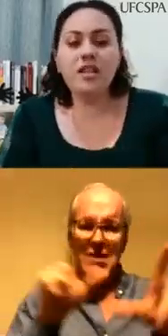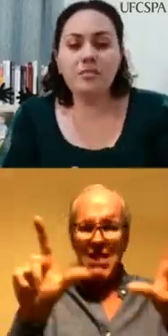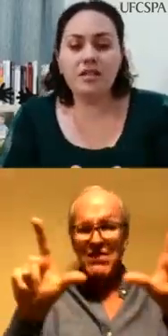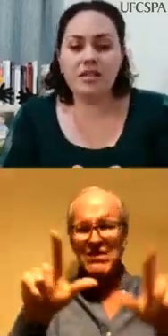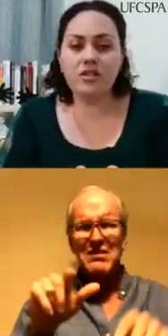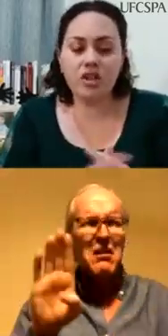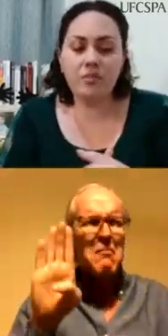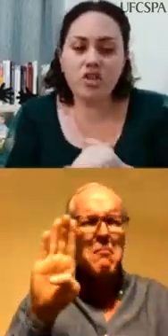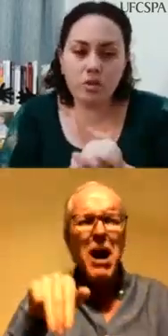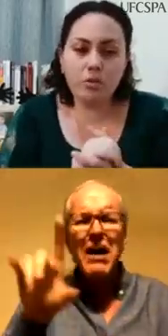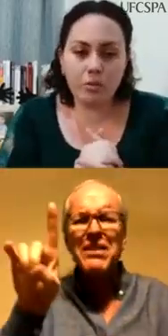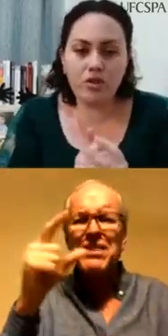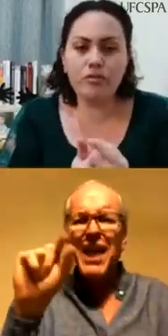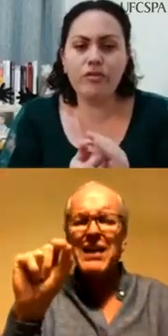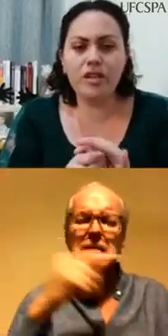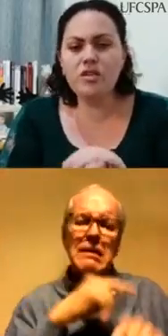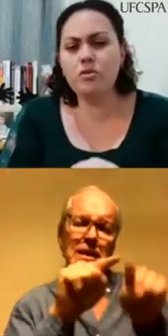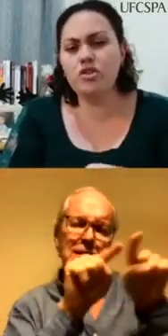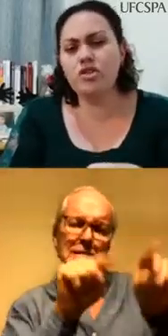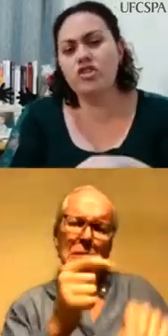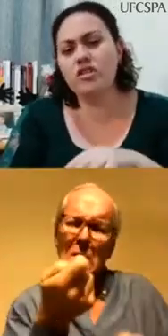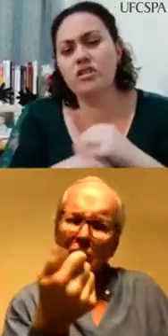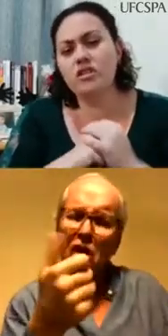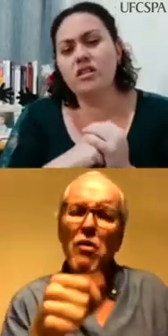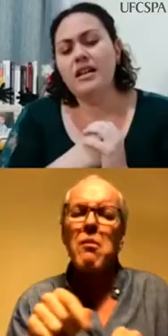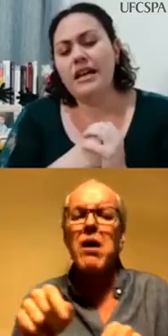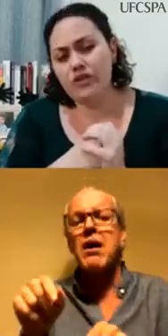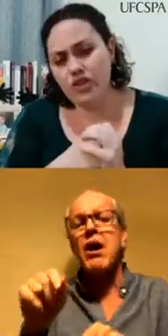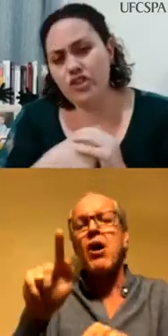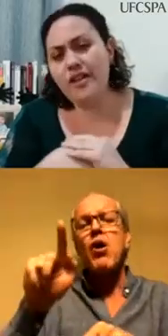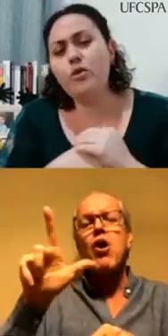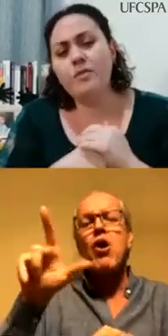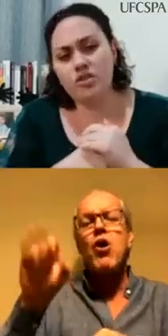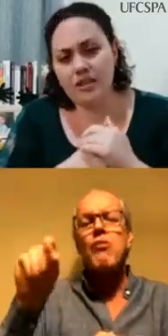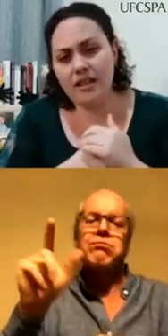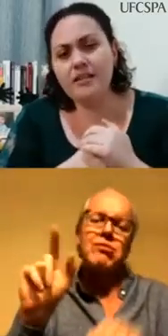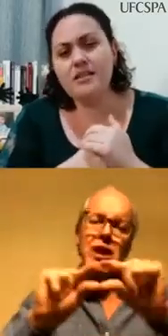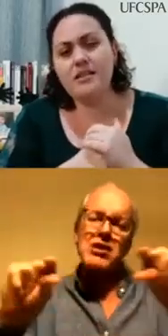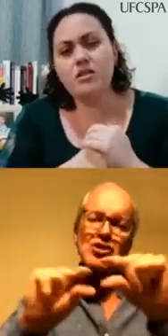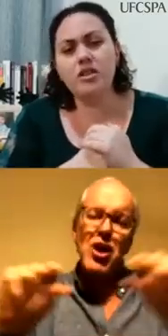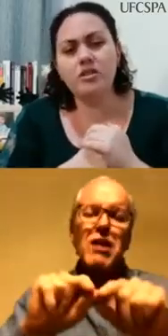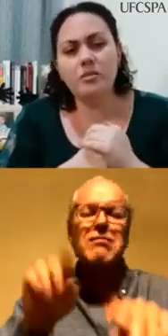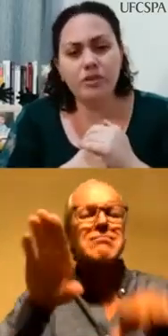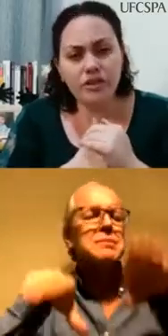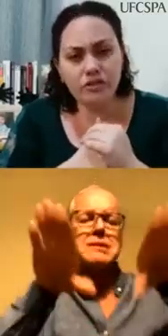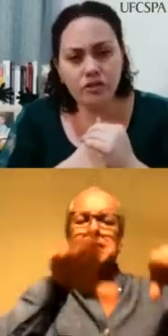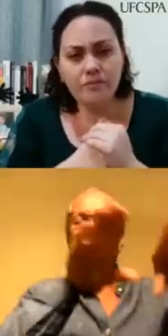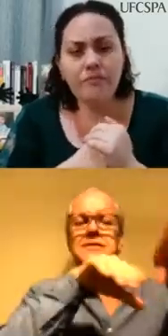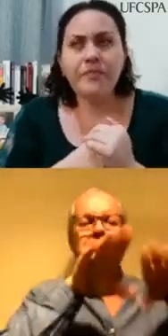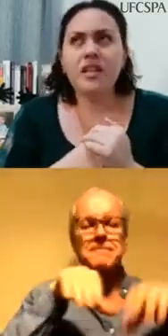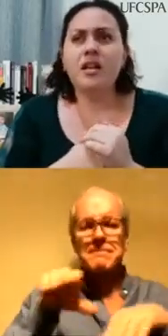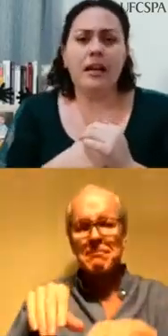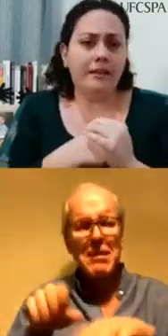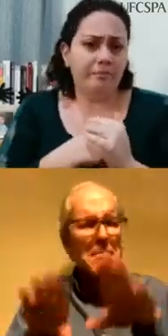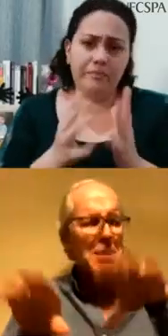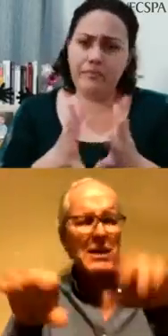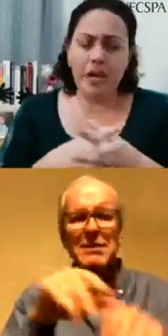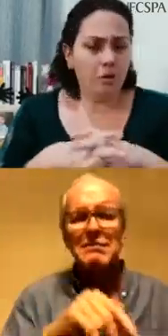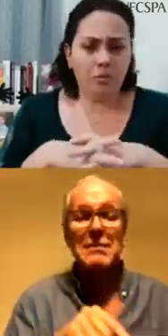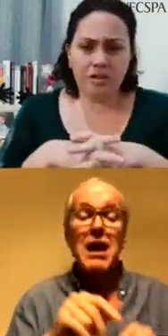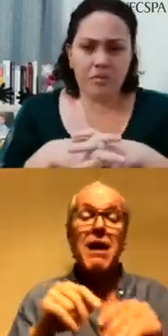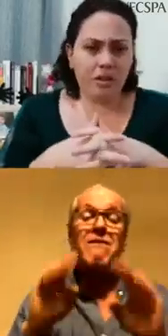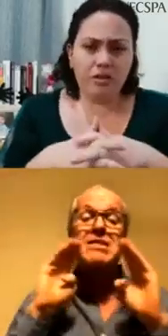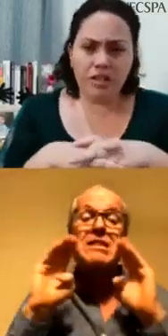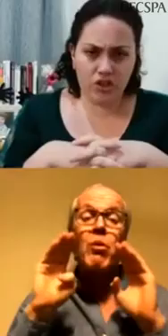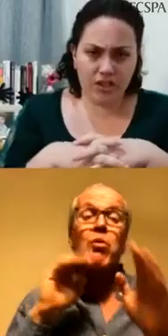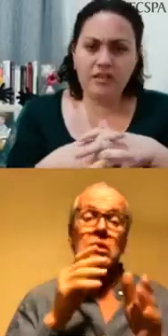intérpretes de Libras, né? Antigamente era um pouco mais difícil, hoje em dia a gente tem algumas janelas, né? Se eu não me engano, a Band, a